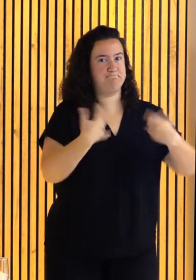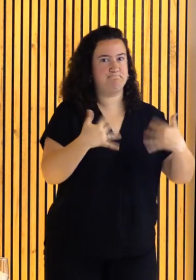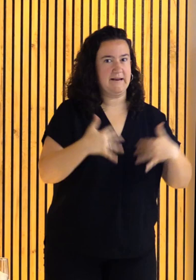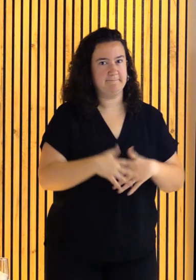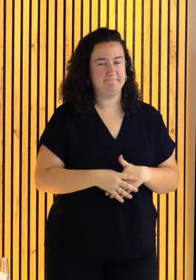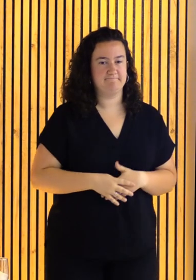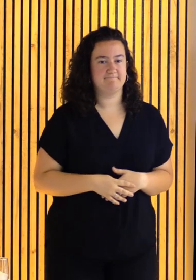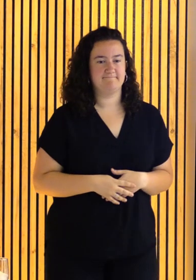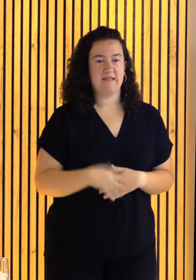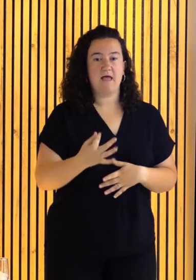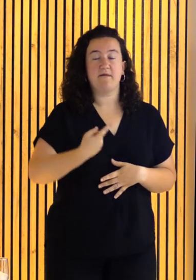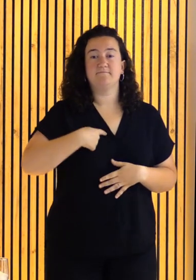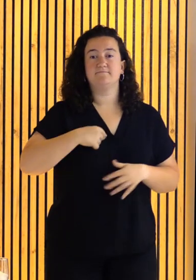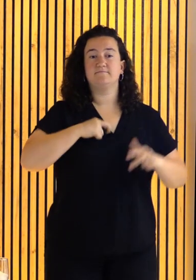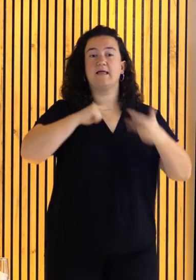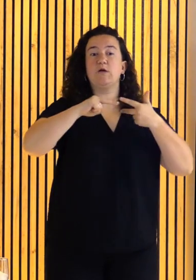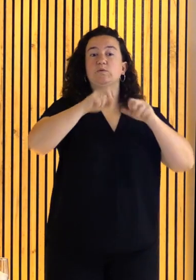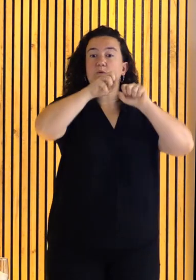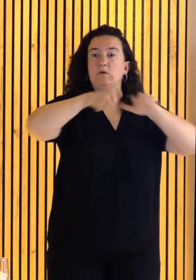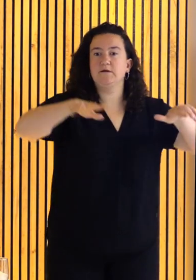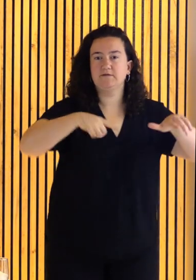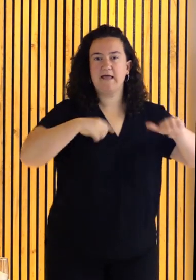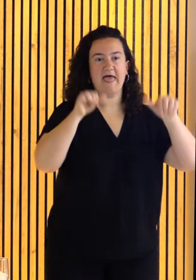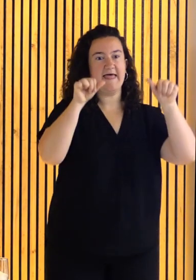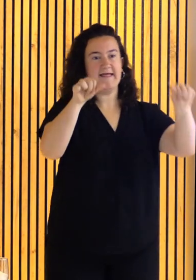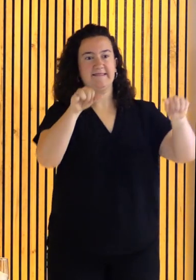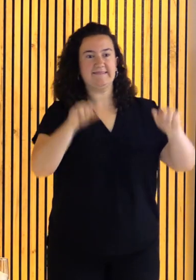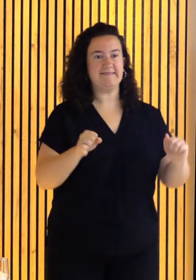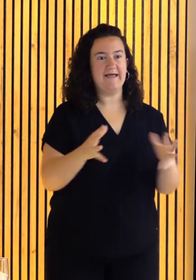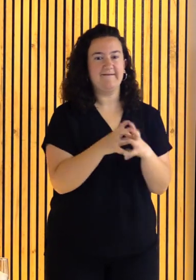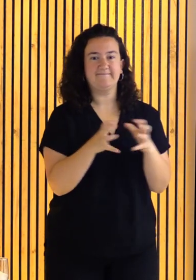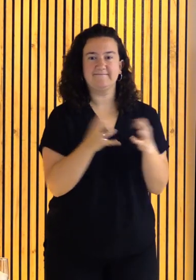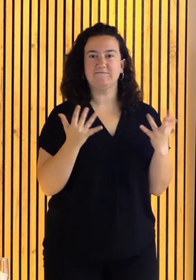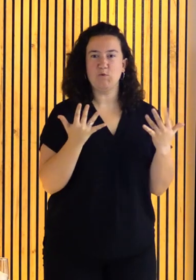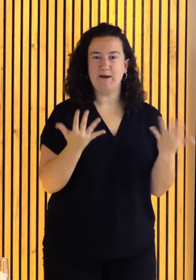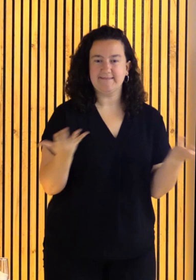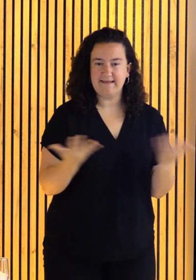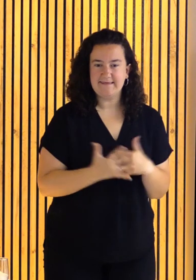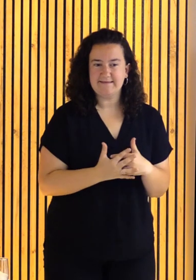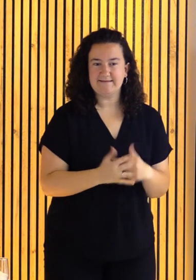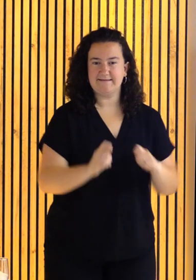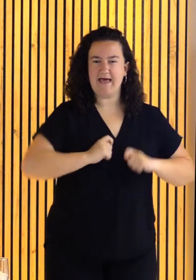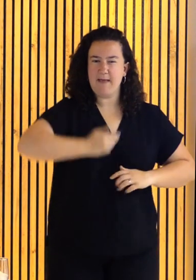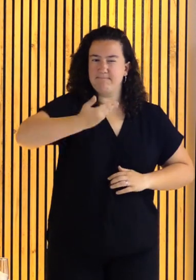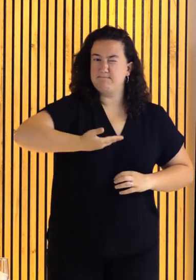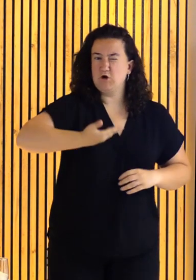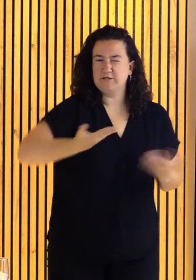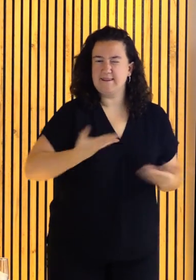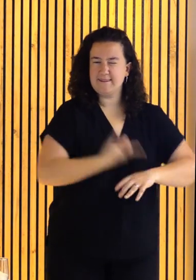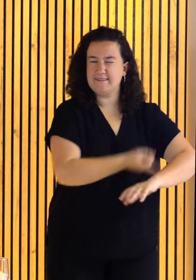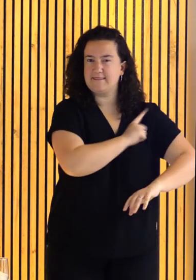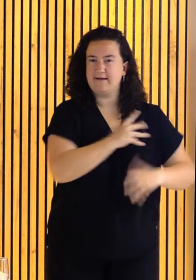bueno, helduen euskalduntzean titulitisak sortzen duen edo hartu duen garrantzia gehiegizko